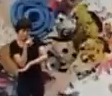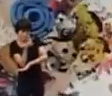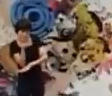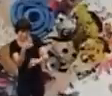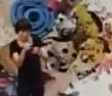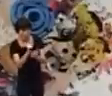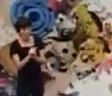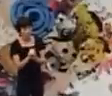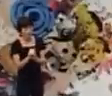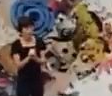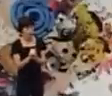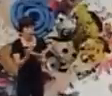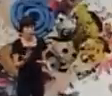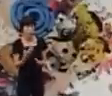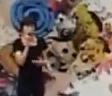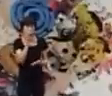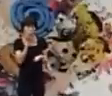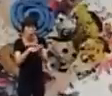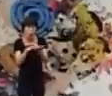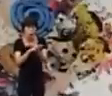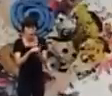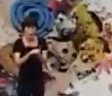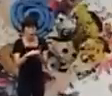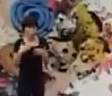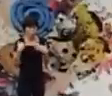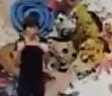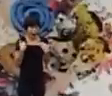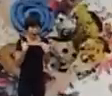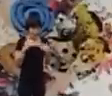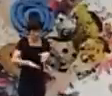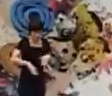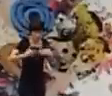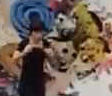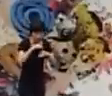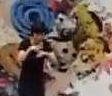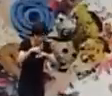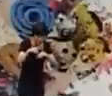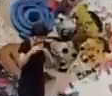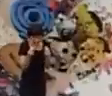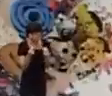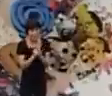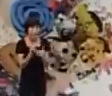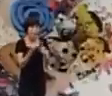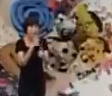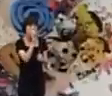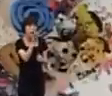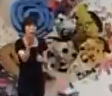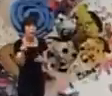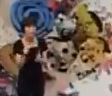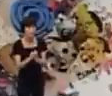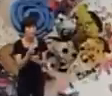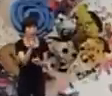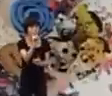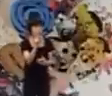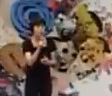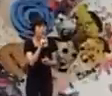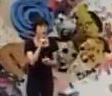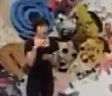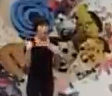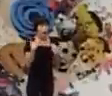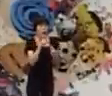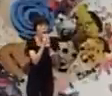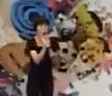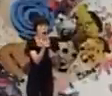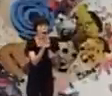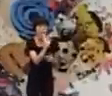出。嗱，今日我講嘅故事同玩具有關嘅。開始之前咧，我想問下各位朋友，邊個冇玩過